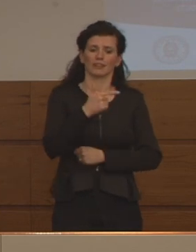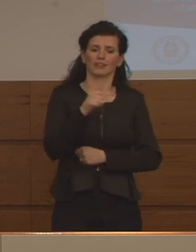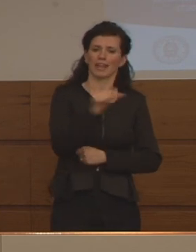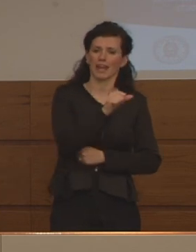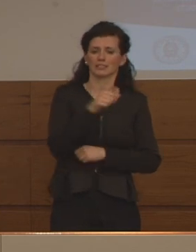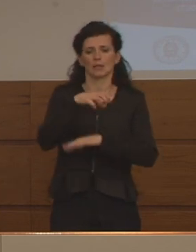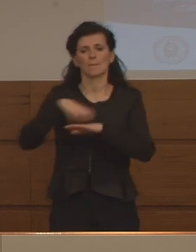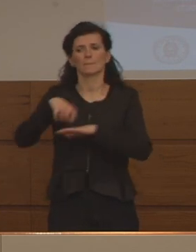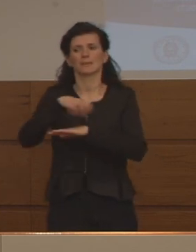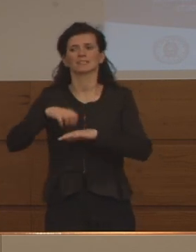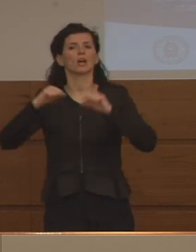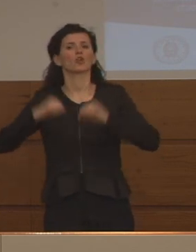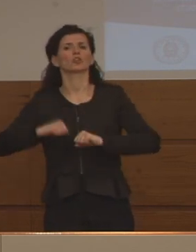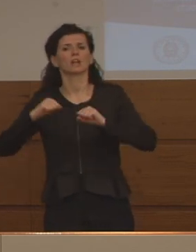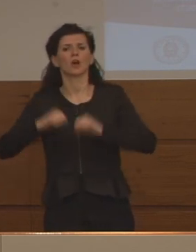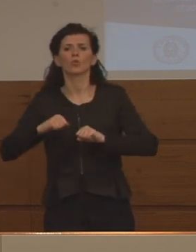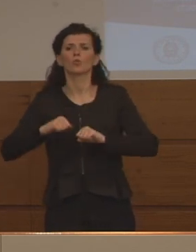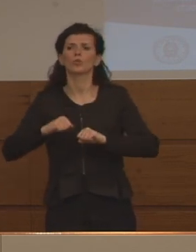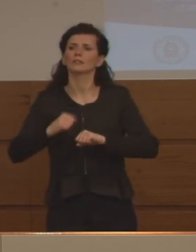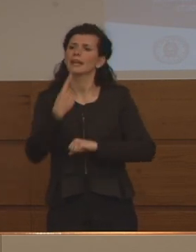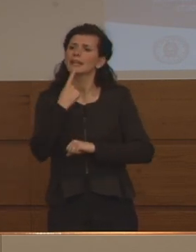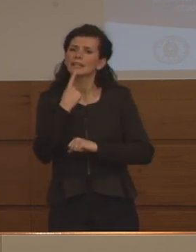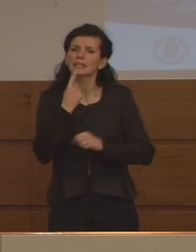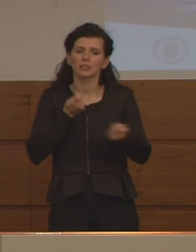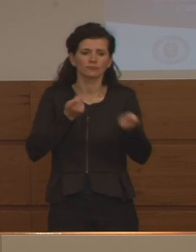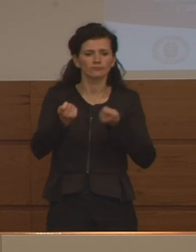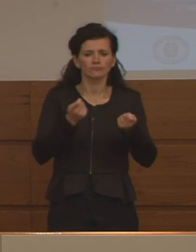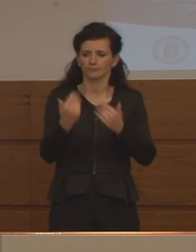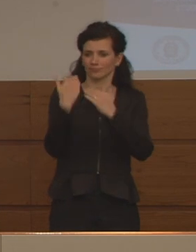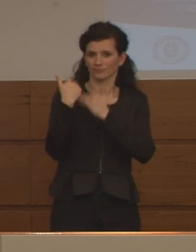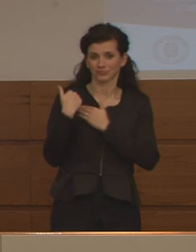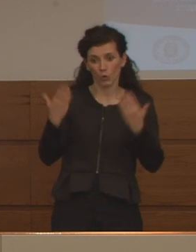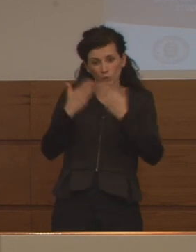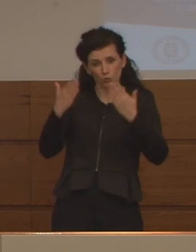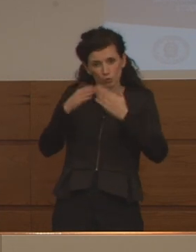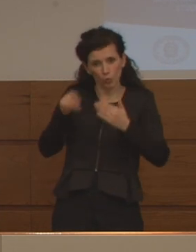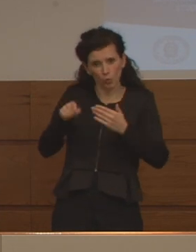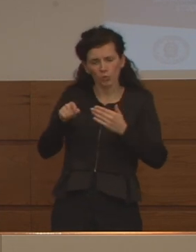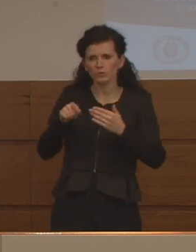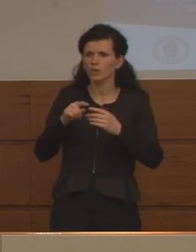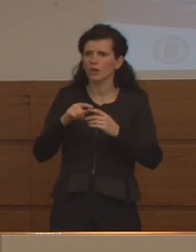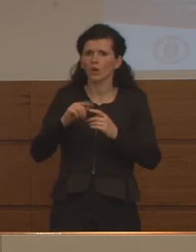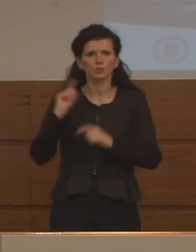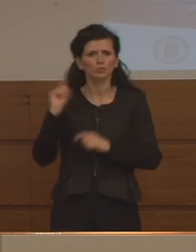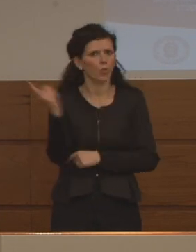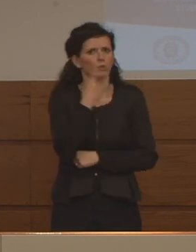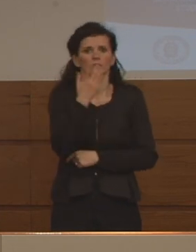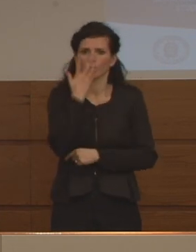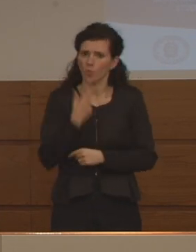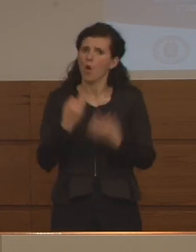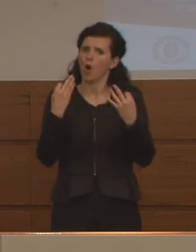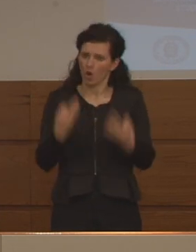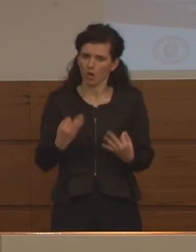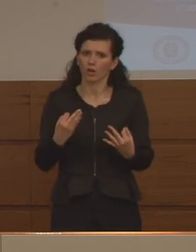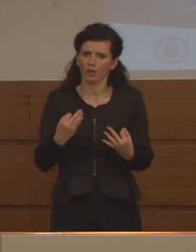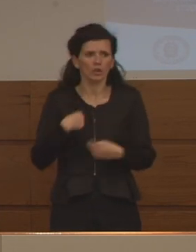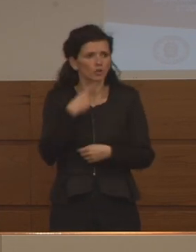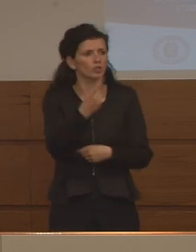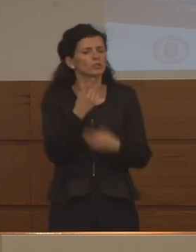ministero della salute e tutti coloro che gestiranno questi studi lo vogliono fare lo dico a chiarissime lettere